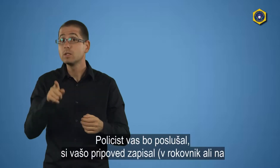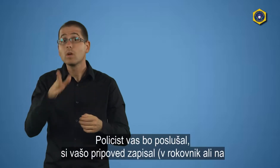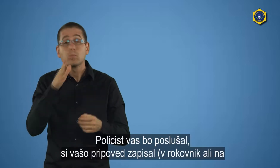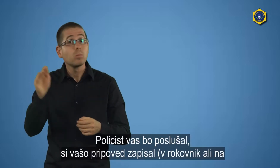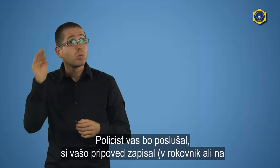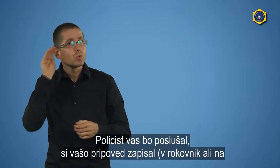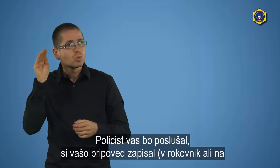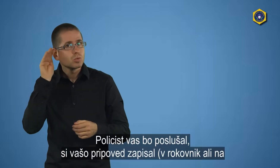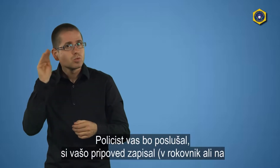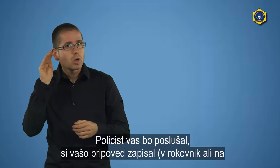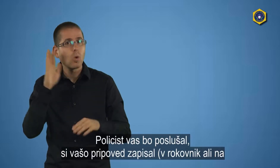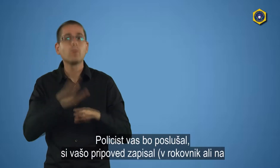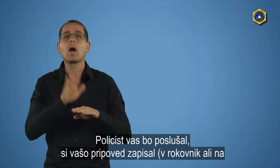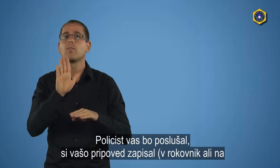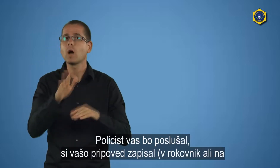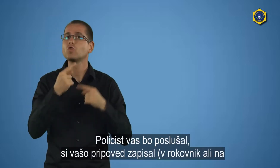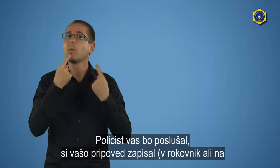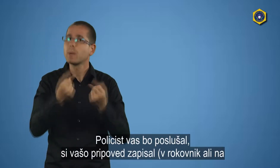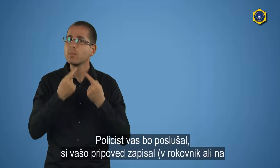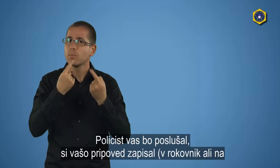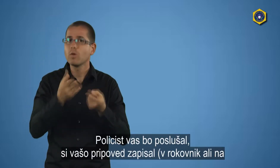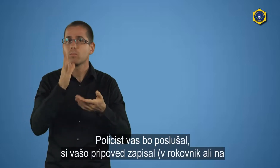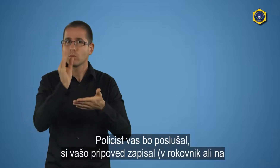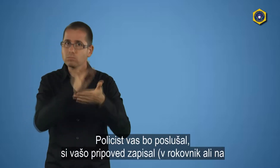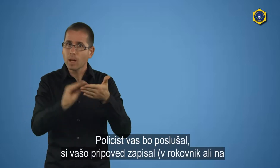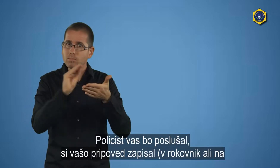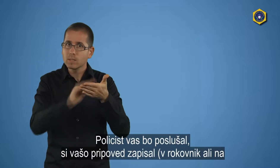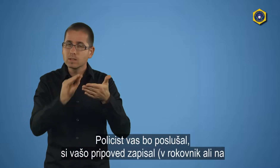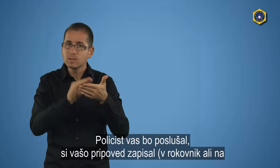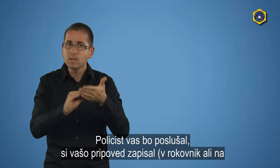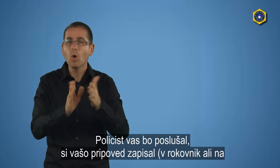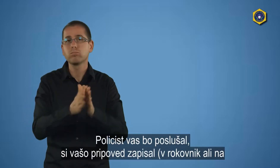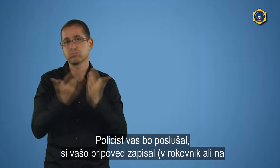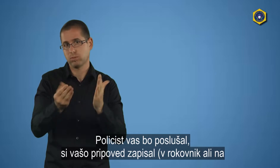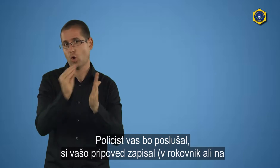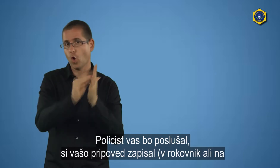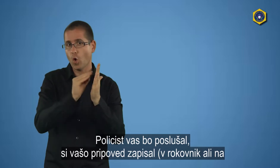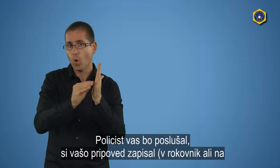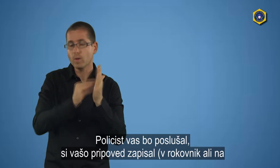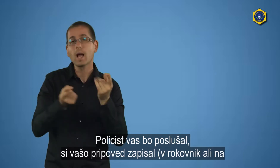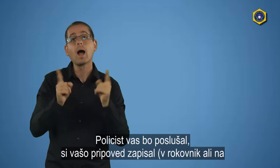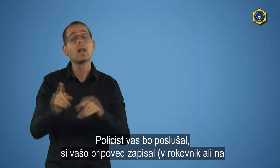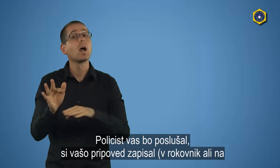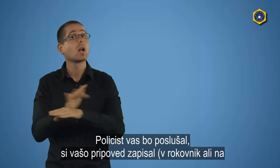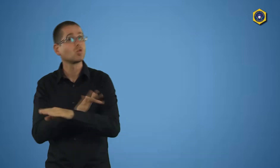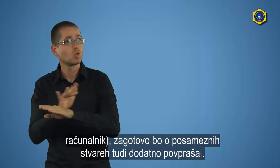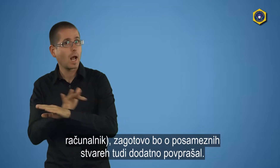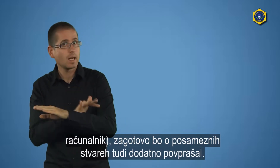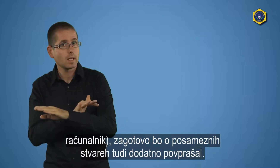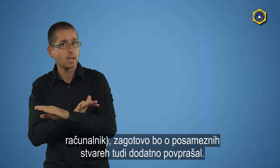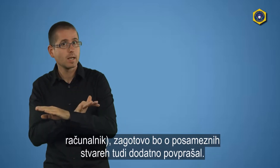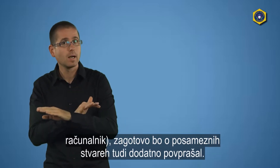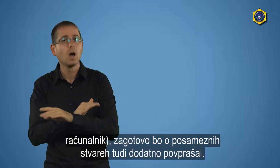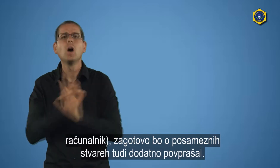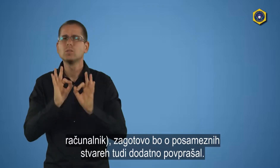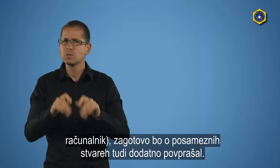Policist vas bo poslušal, si vašo pripoved zapisal v rokovnik ali na računalnik, zagotovo bo